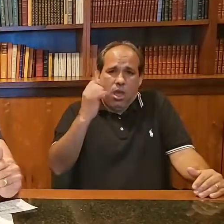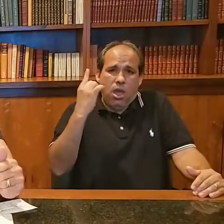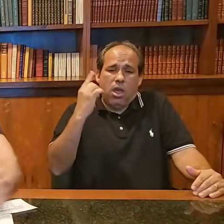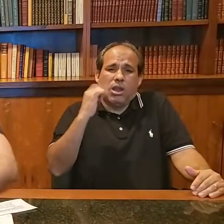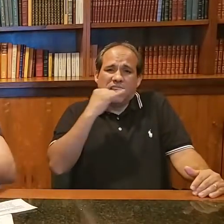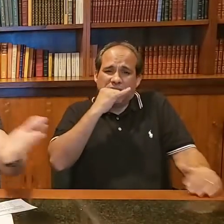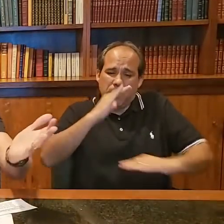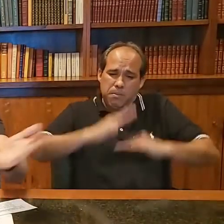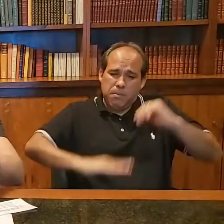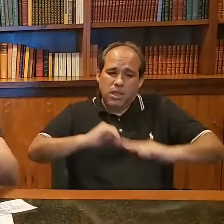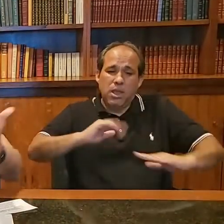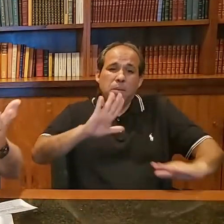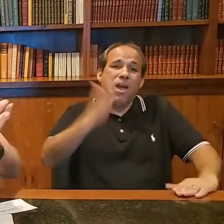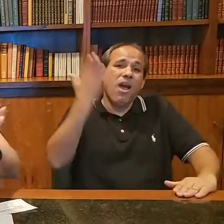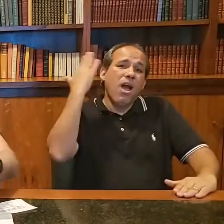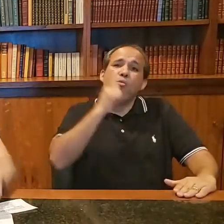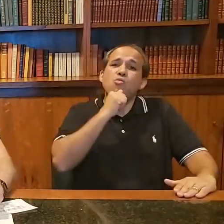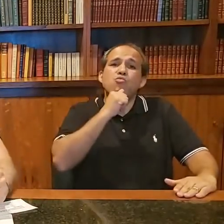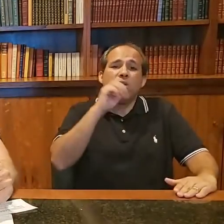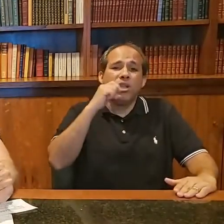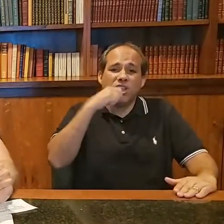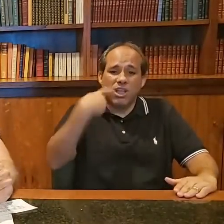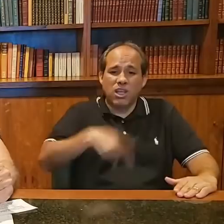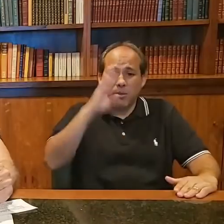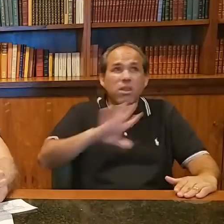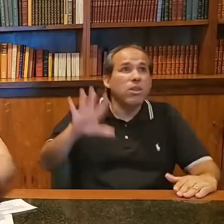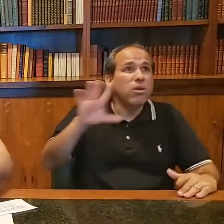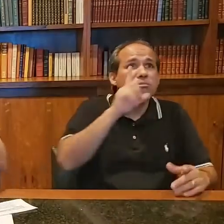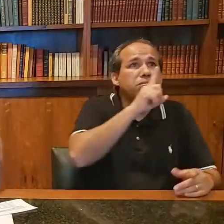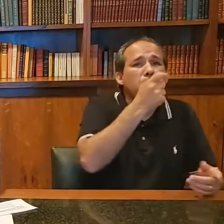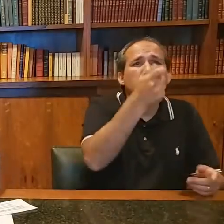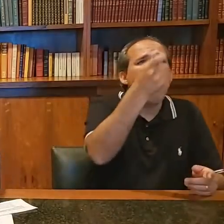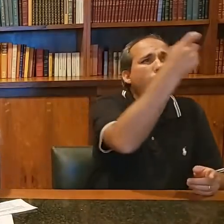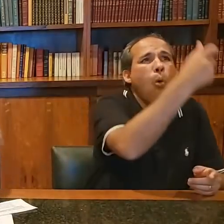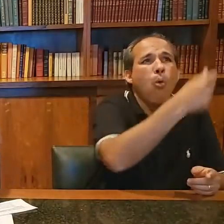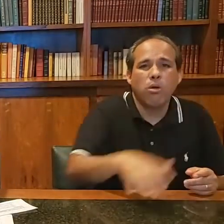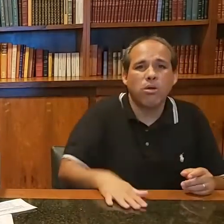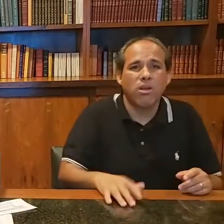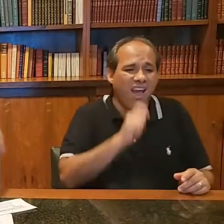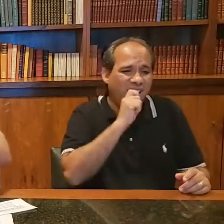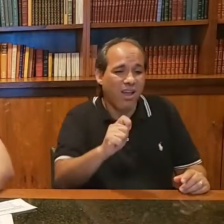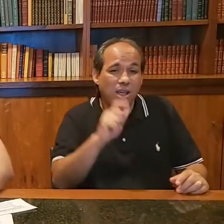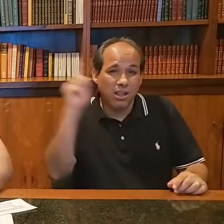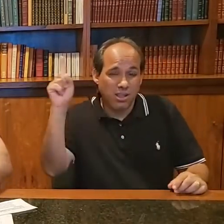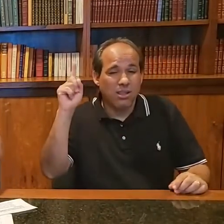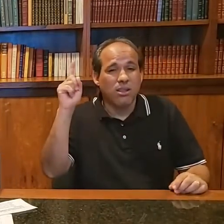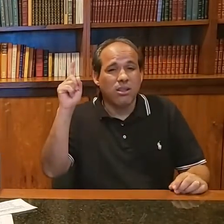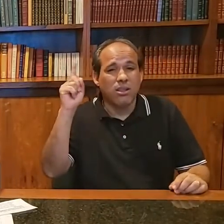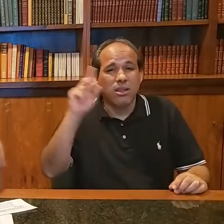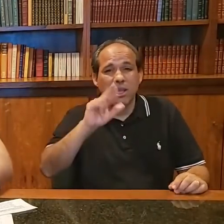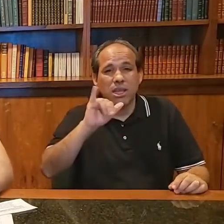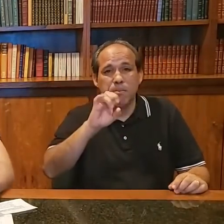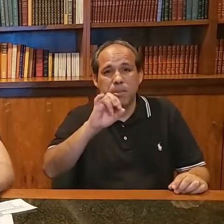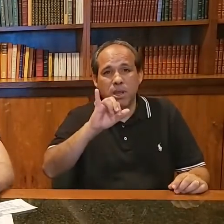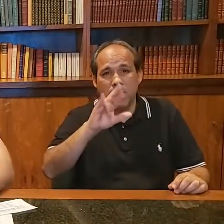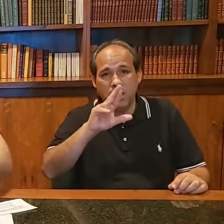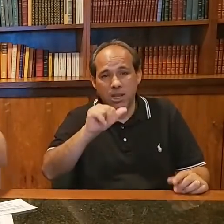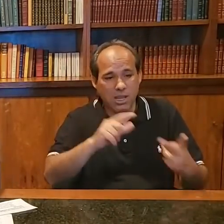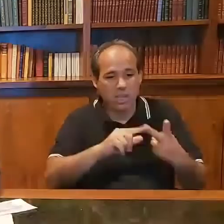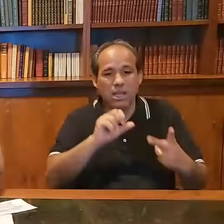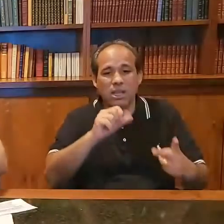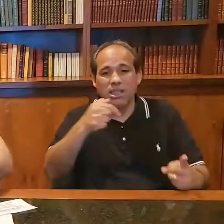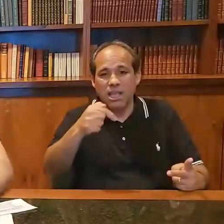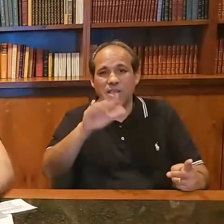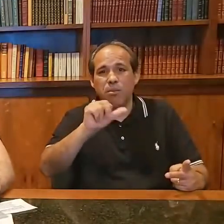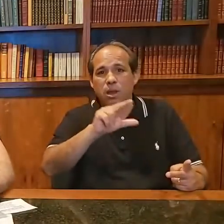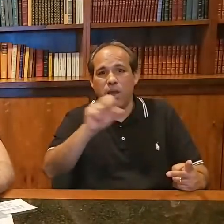prático. Naquele tempo não tinha dentista no Brasil todo. Ele extraiu o dente em Ribeira, lá em Sete Barras, ali em